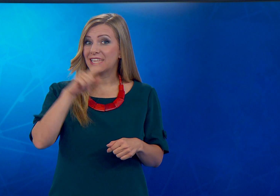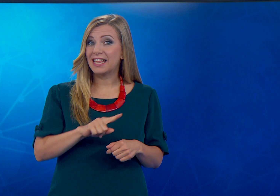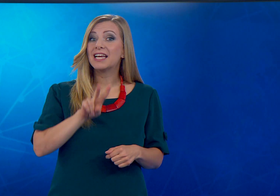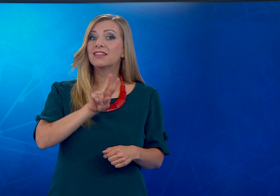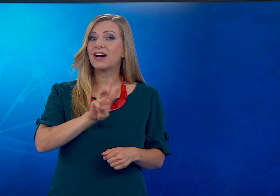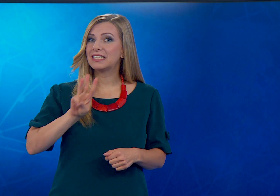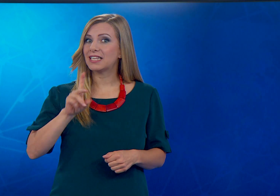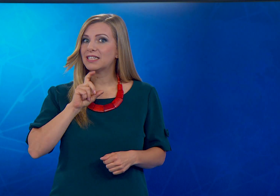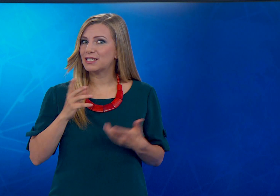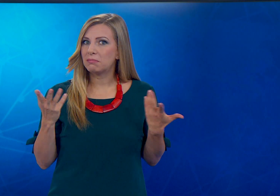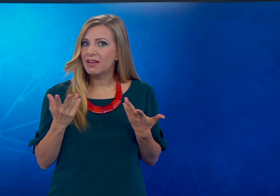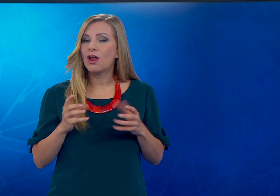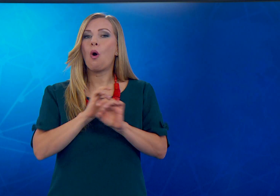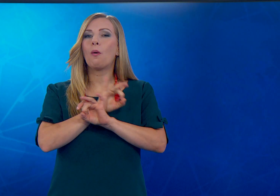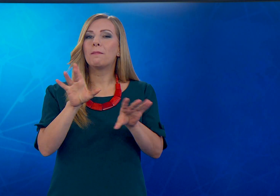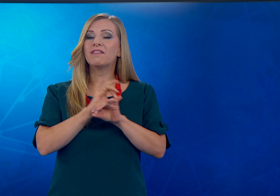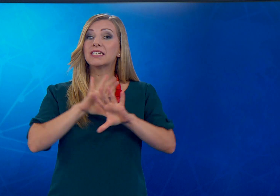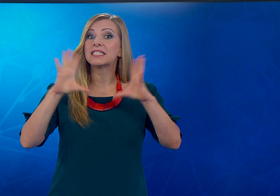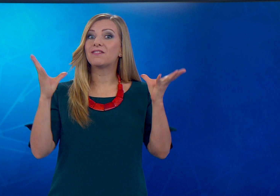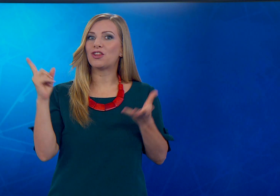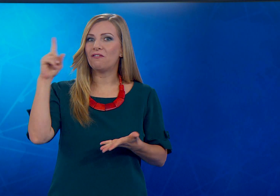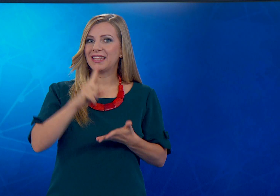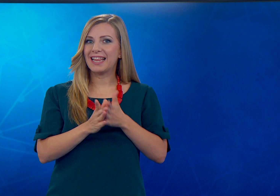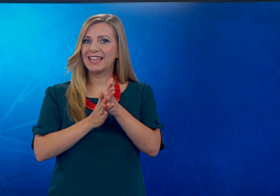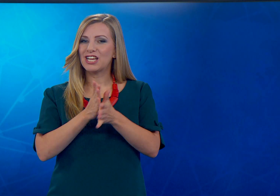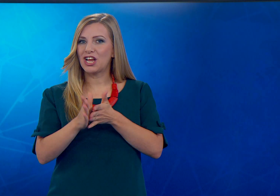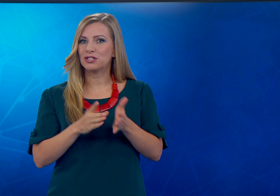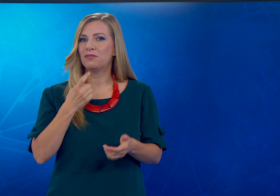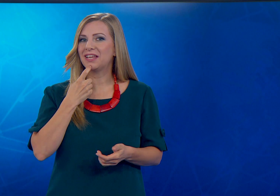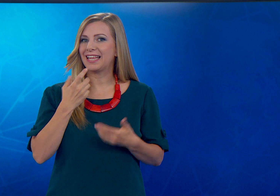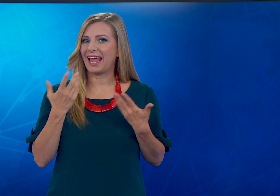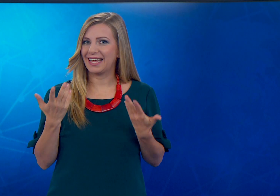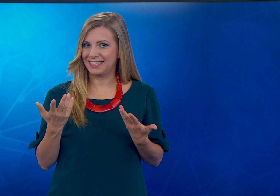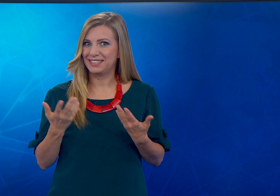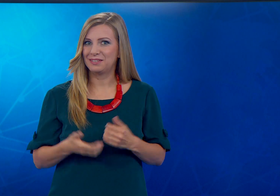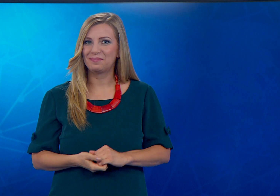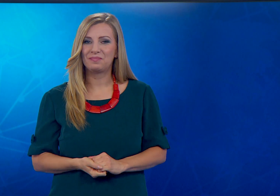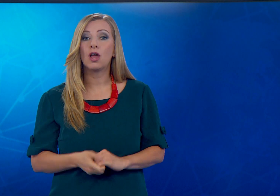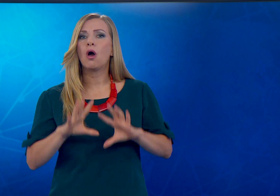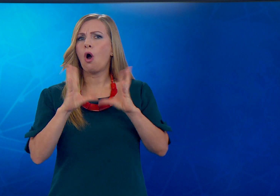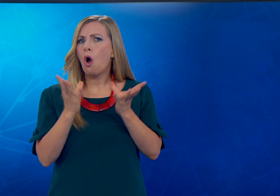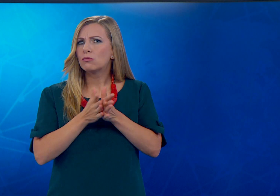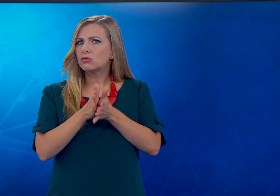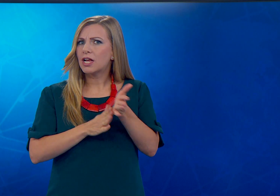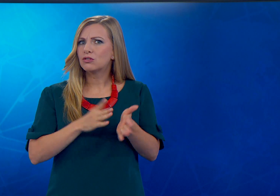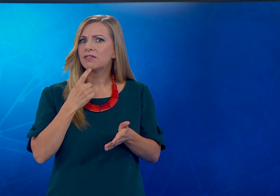септември, пък е обявен за Световен ден на жестовите езици. Общия тимброй по цял свят е